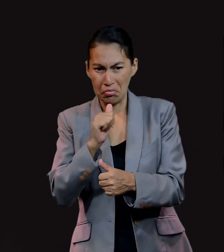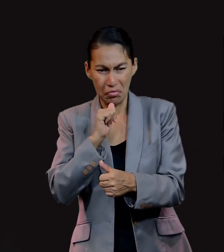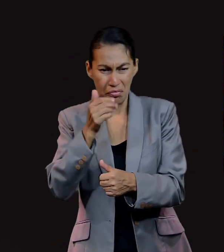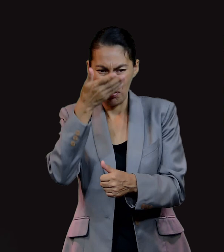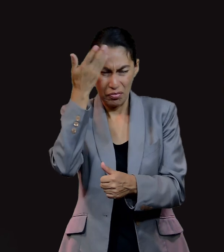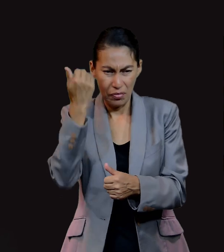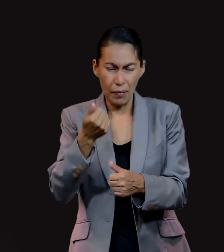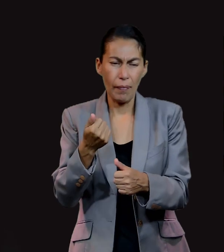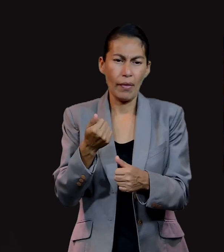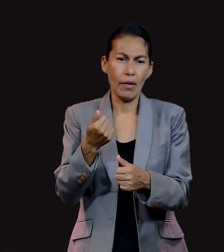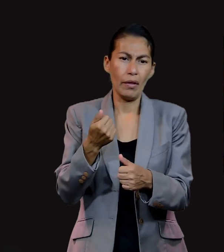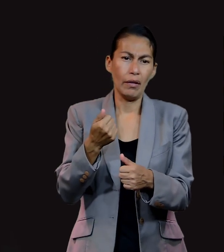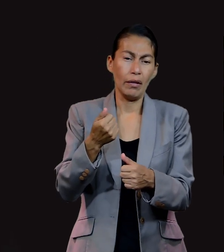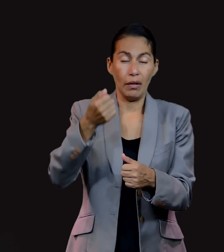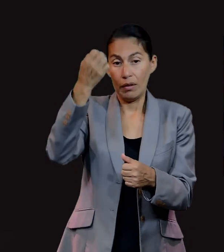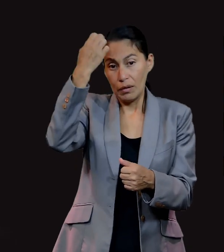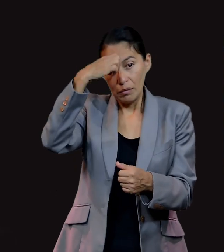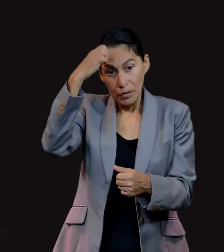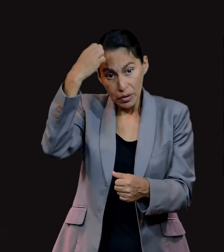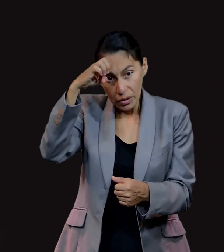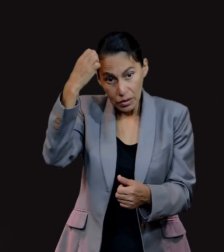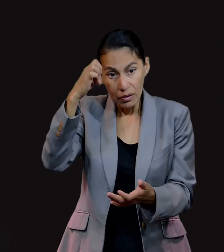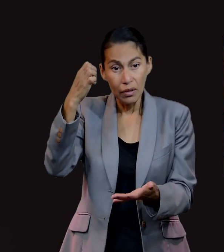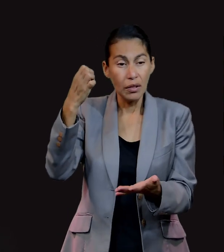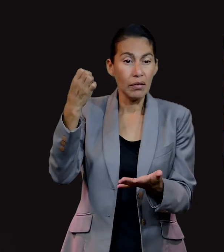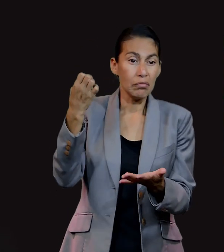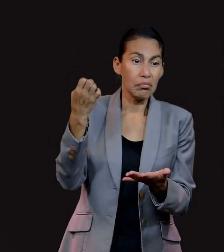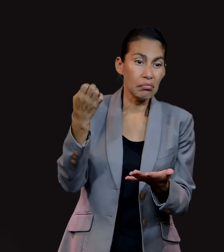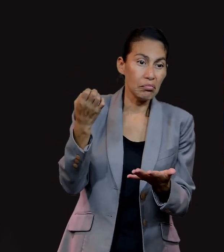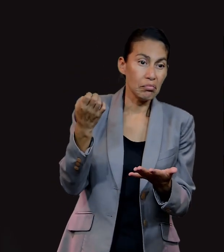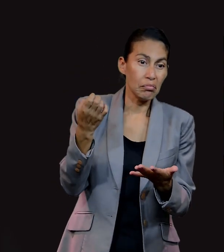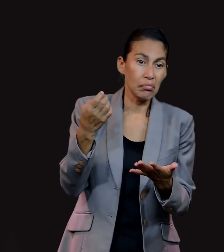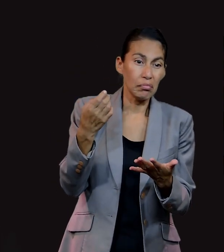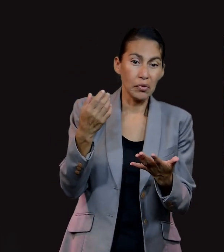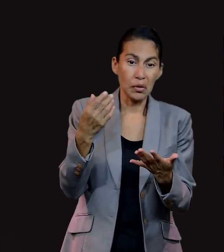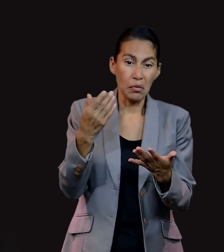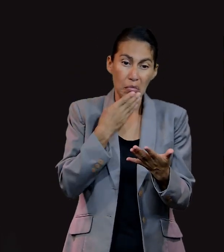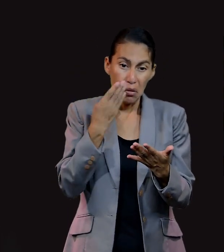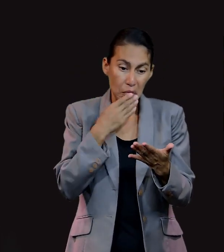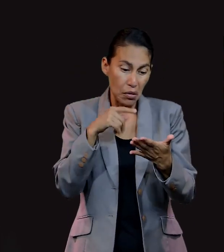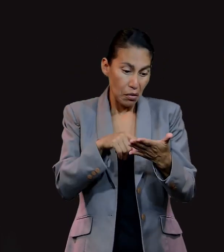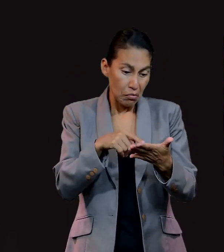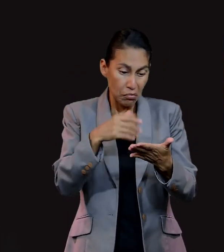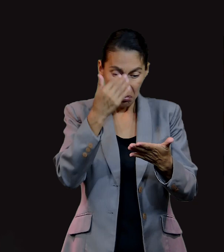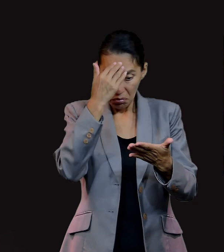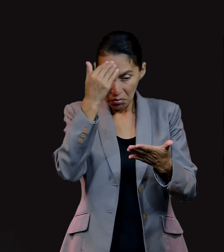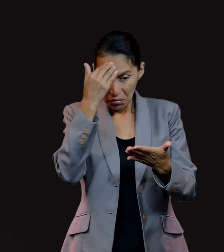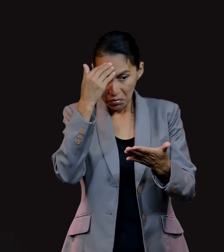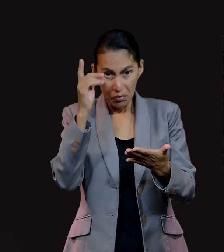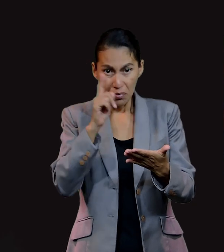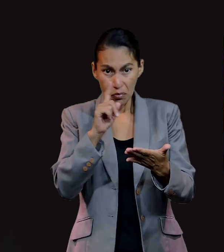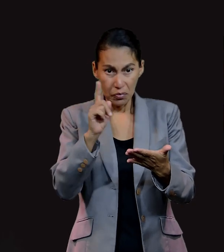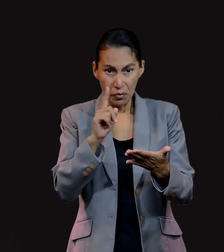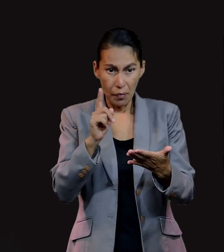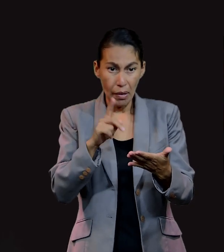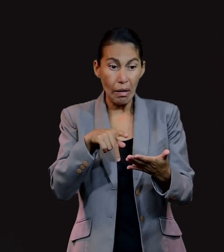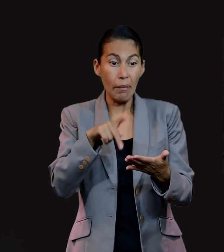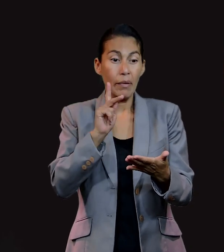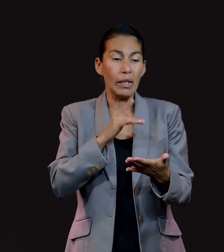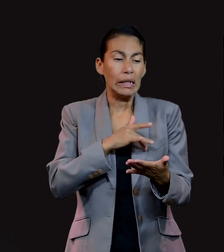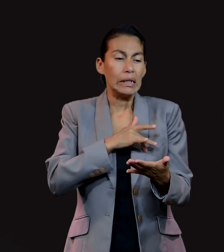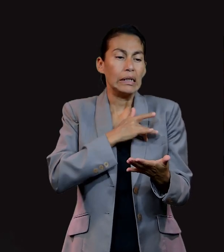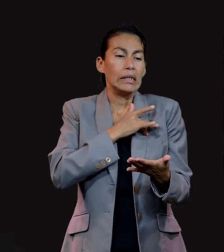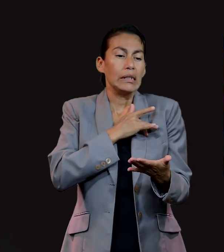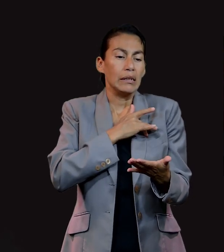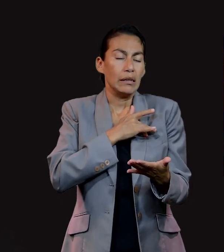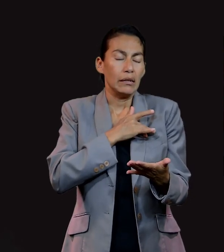y era un gran reto porque no tenía la experiencia de acerca de todo el conocimiento bíblico